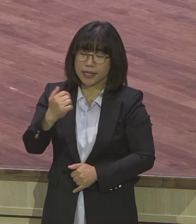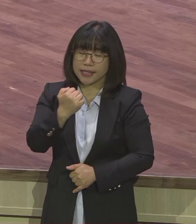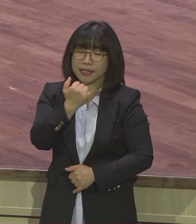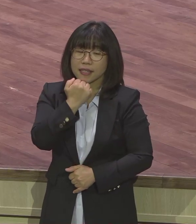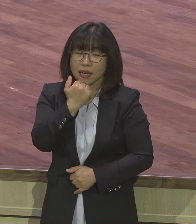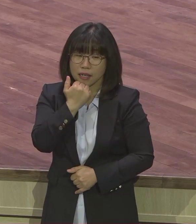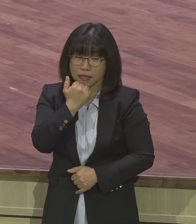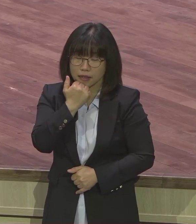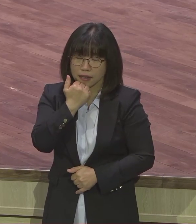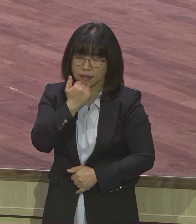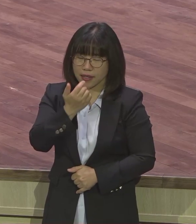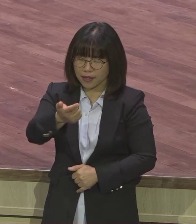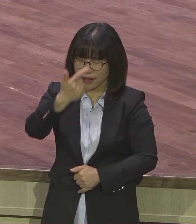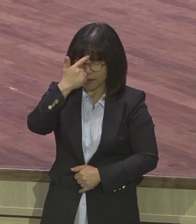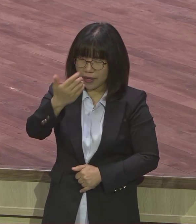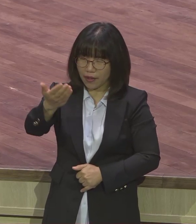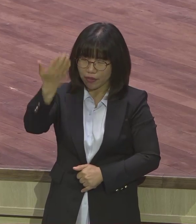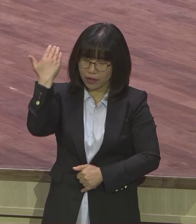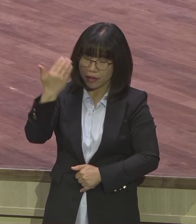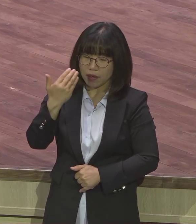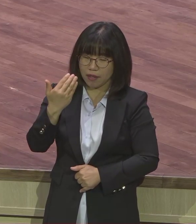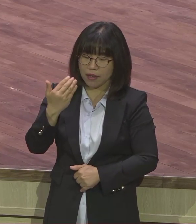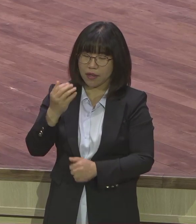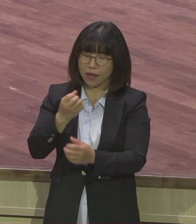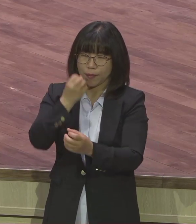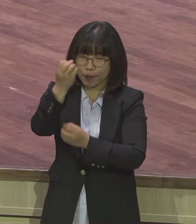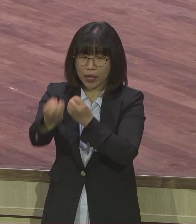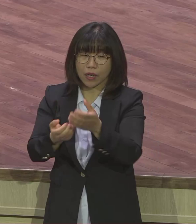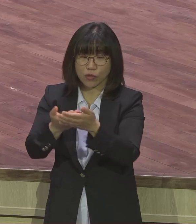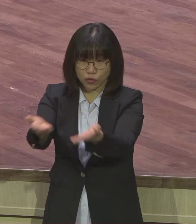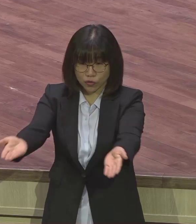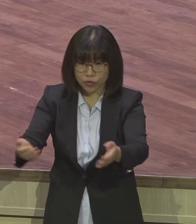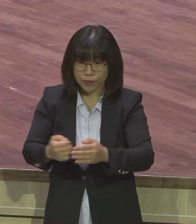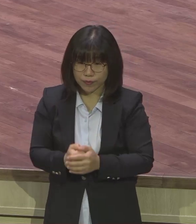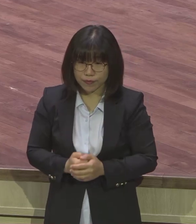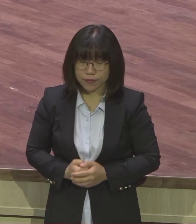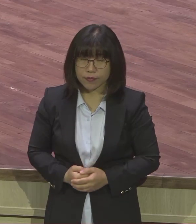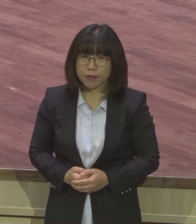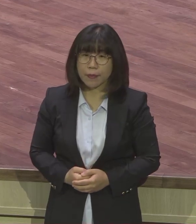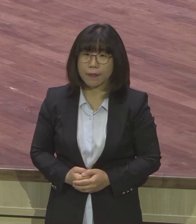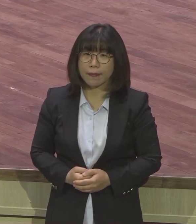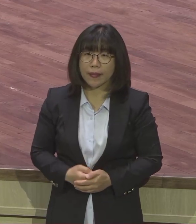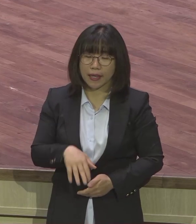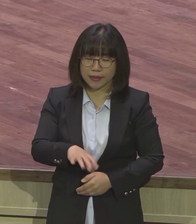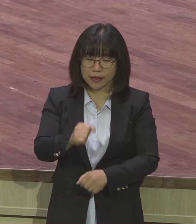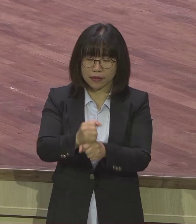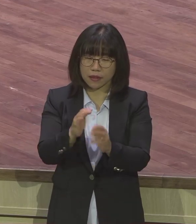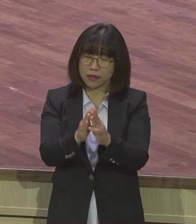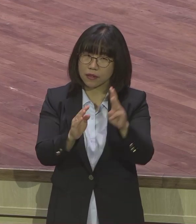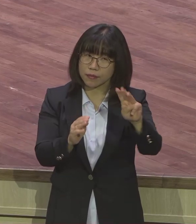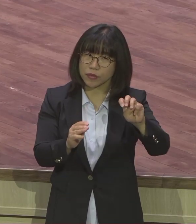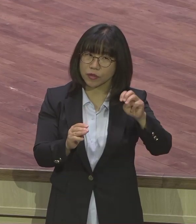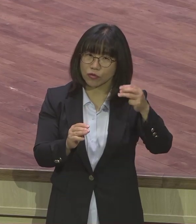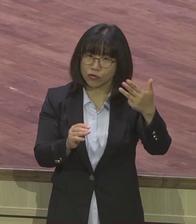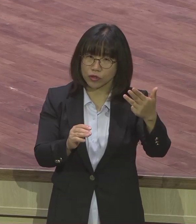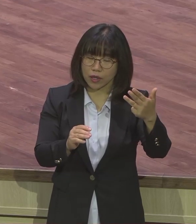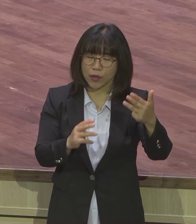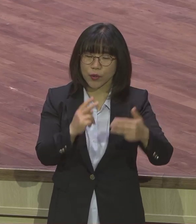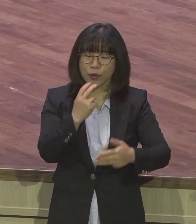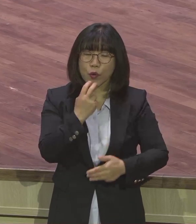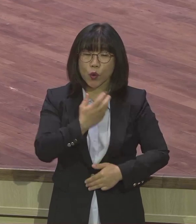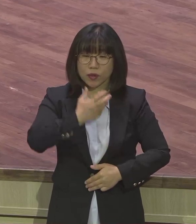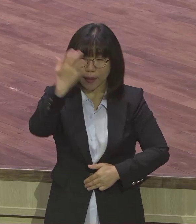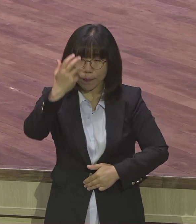거예요. 얼마나 증거가 있었으면 이렇게 말하겠어요. 창세기 39장 2절로 3절에 보면 요셉에게도